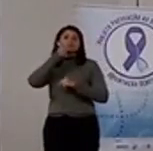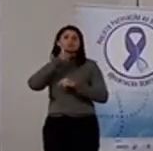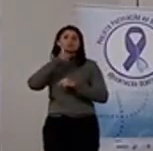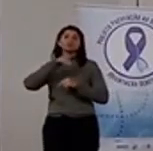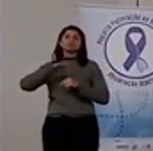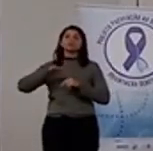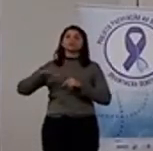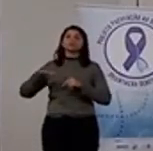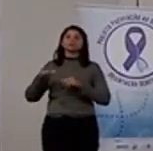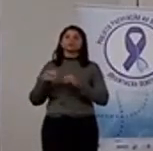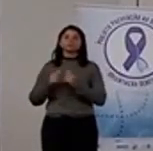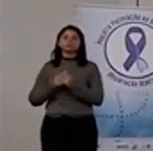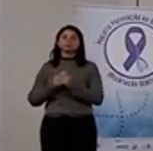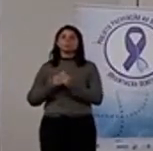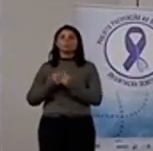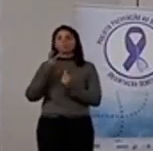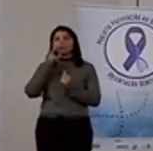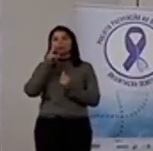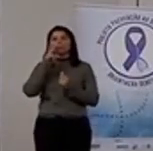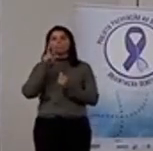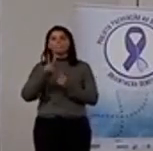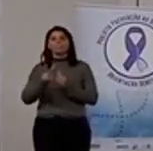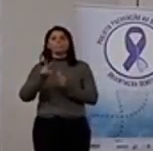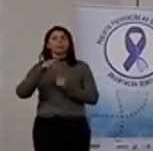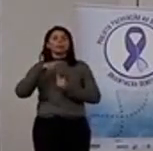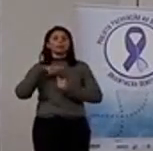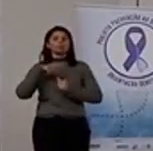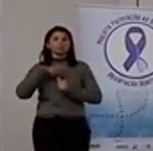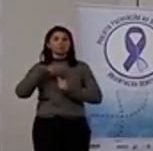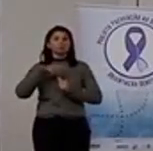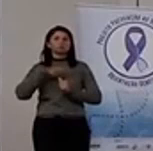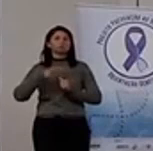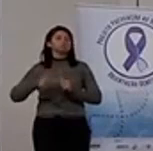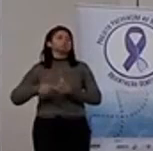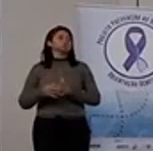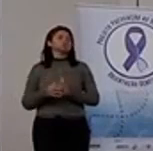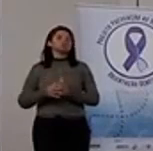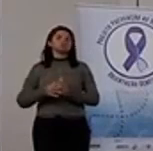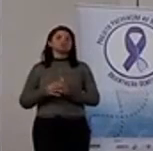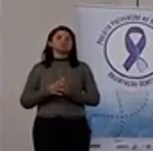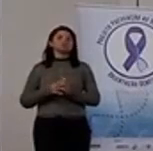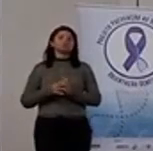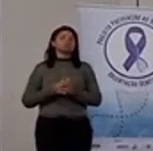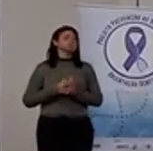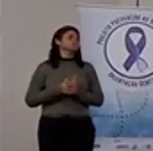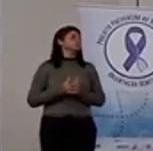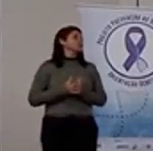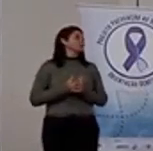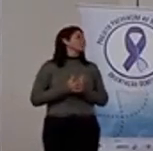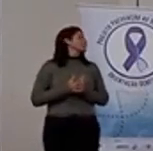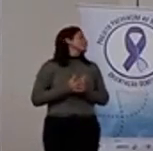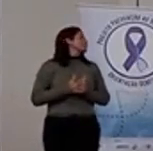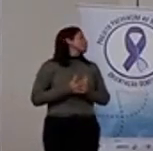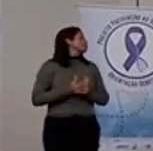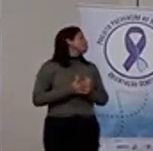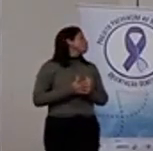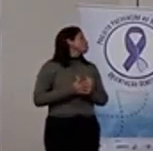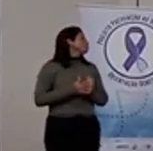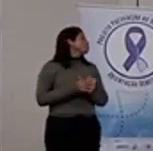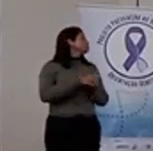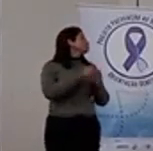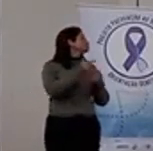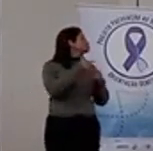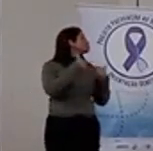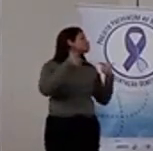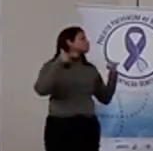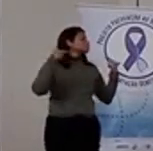ficou. Mas dá para você ver que tem isso daqui, tá vendo? Tem uma linha aqui. Então havia uma linha prendendo, e à medida que